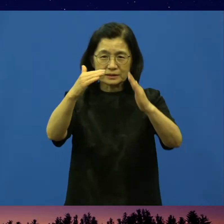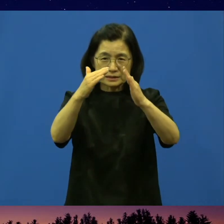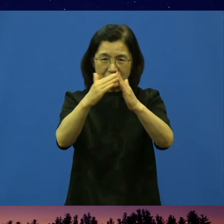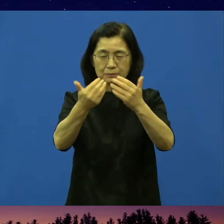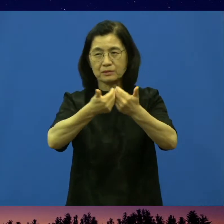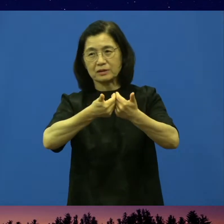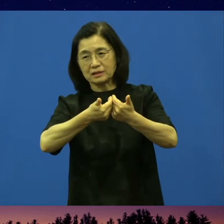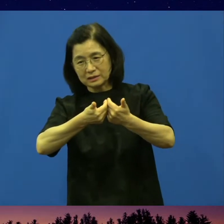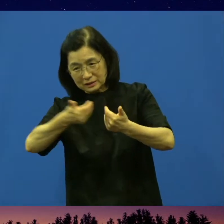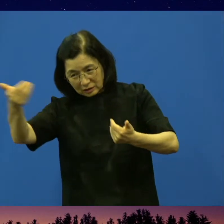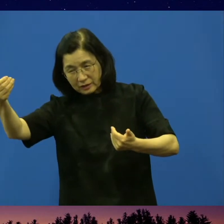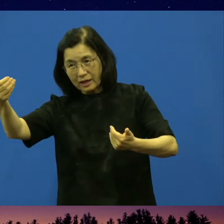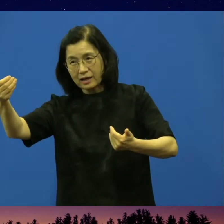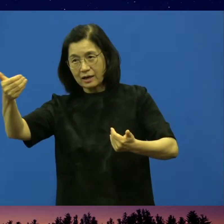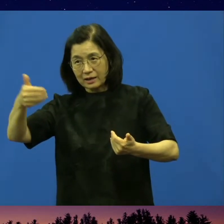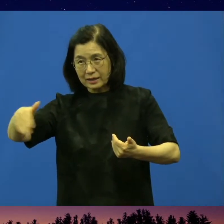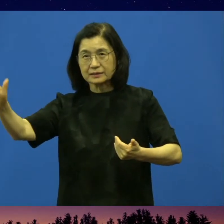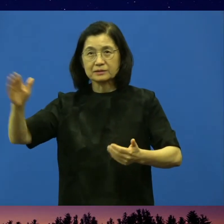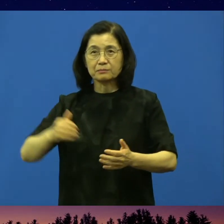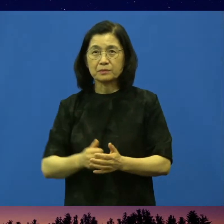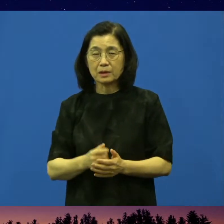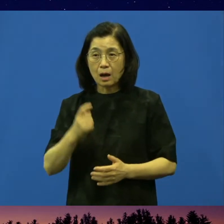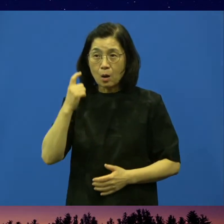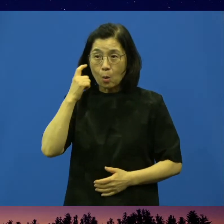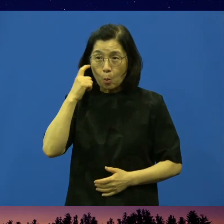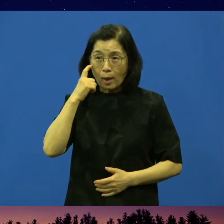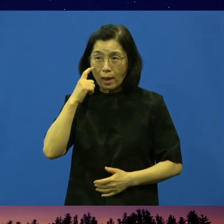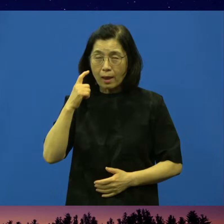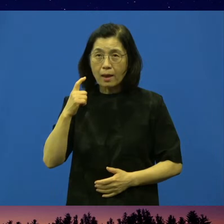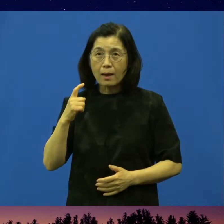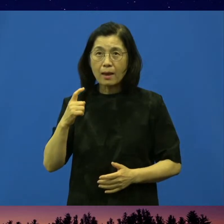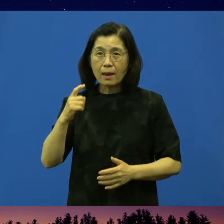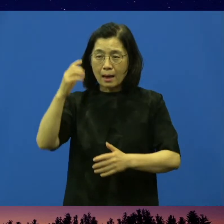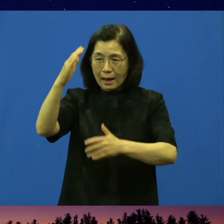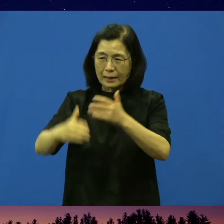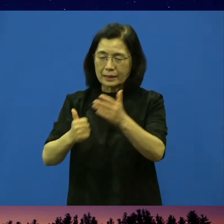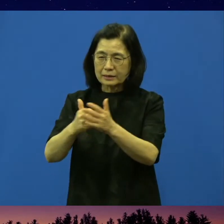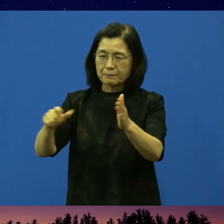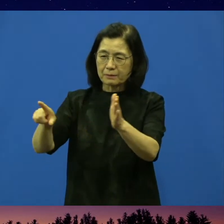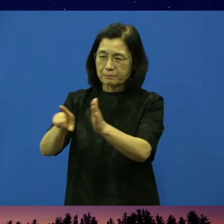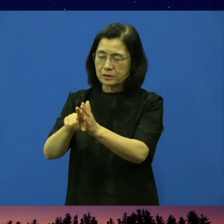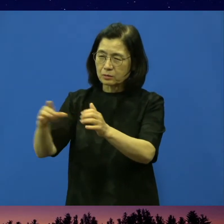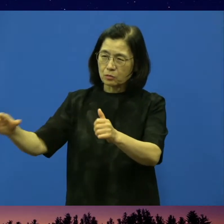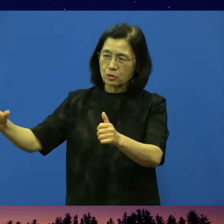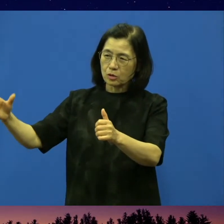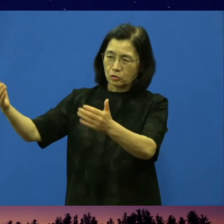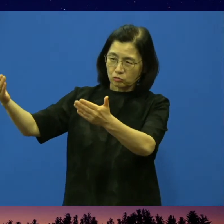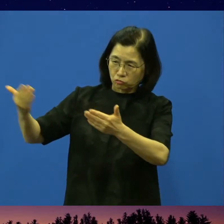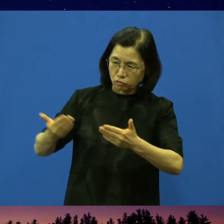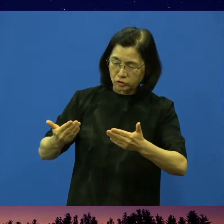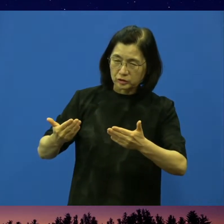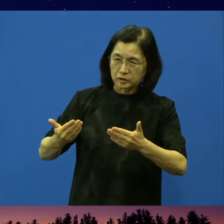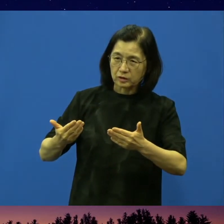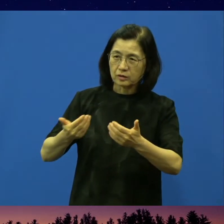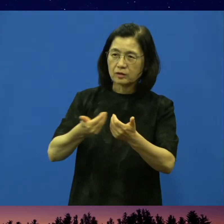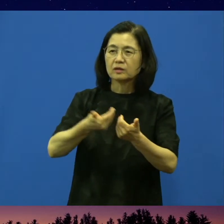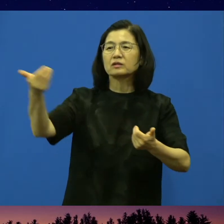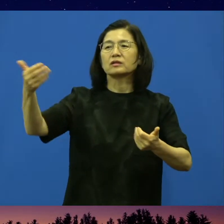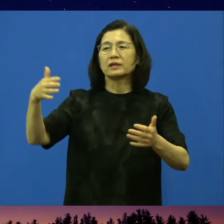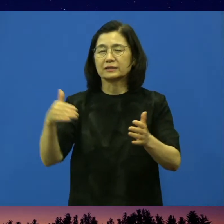부르심을 받고 떠났어요. 믿음이 있었던 거죠. 아니, 믿음이 있었던 게 아니라 하나님 믿음을 부어주시니까 떠난 거예요. 근데 문제가